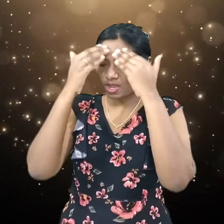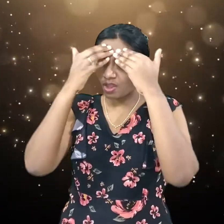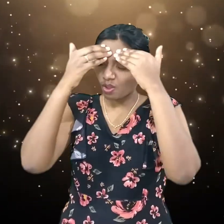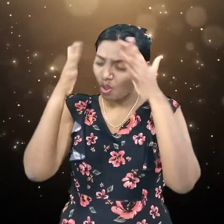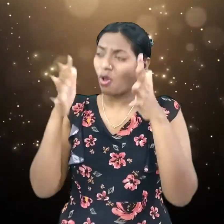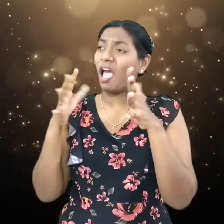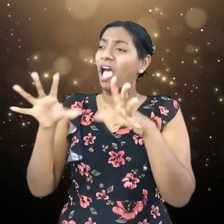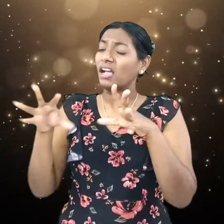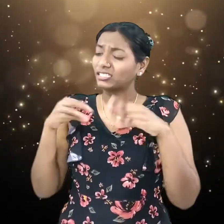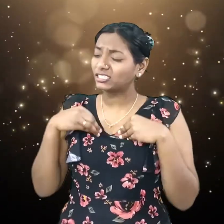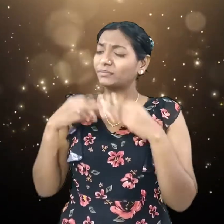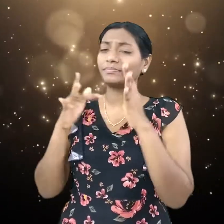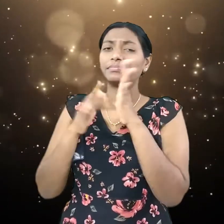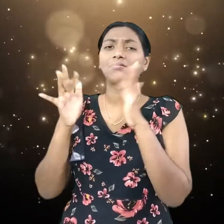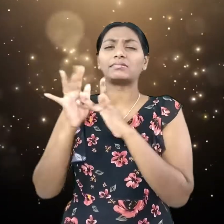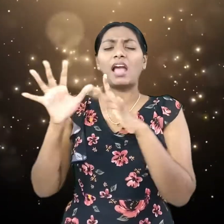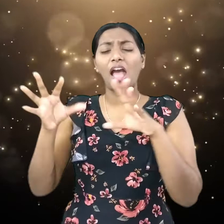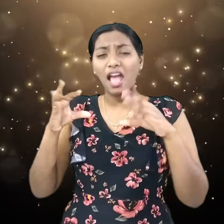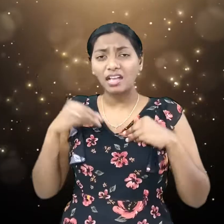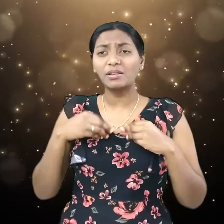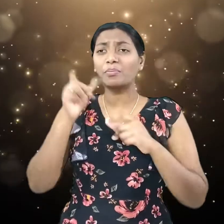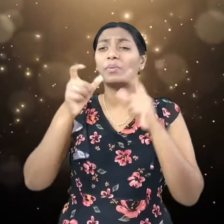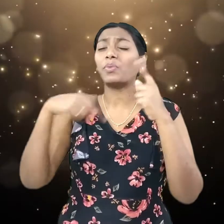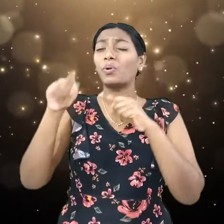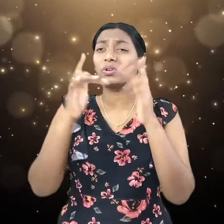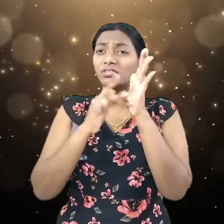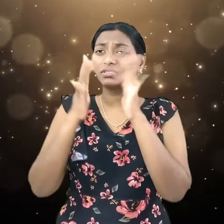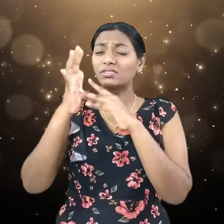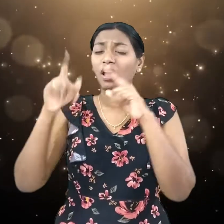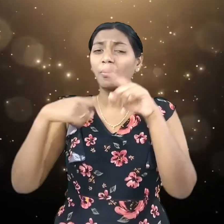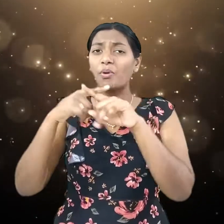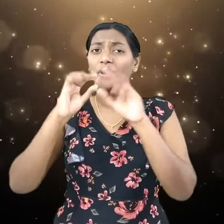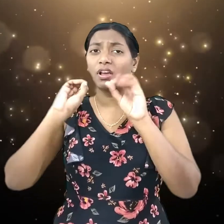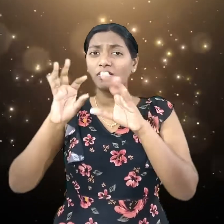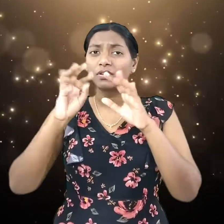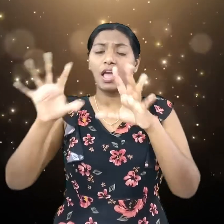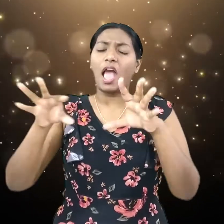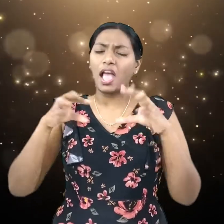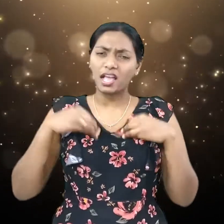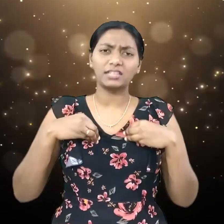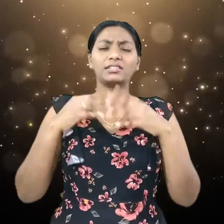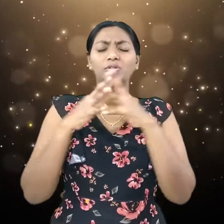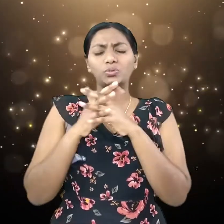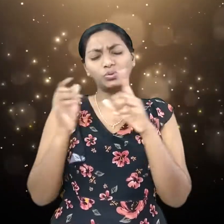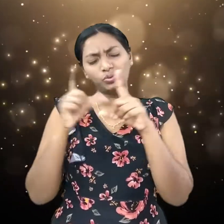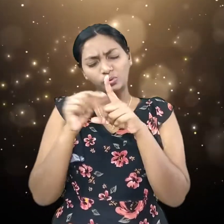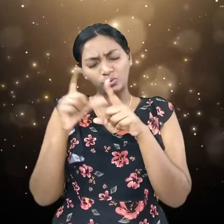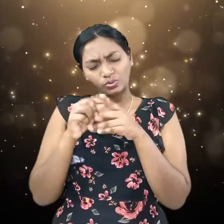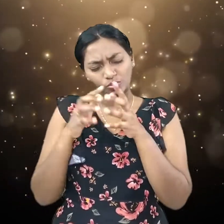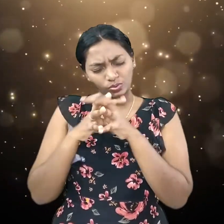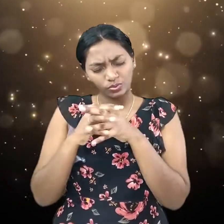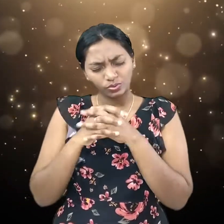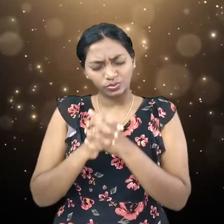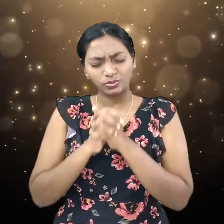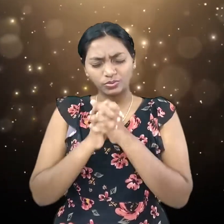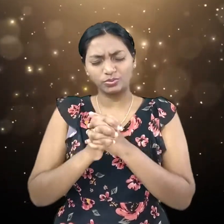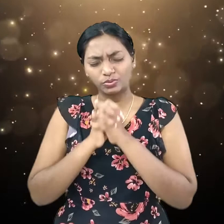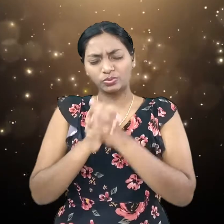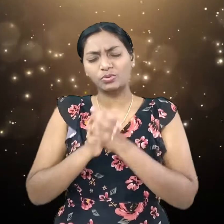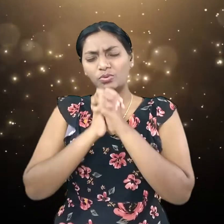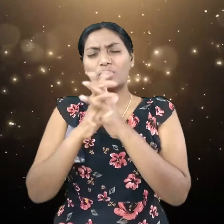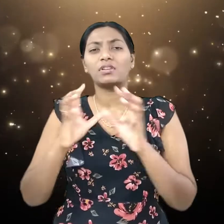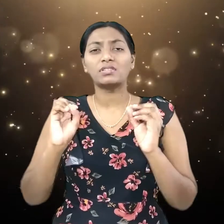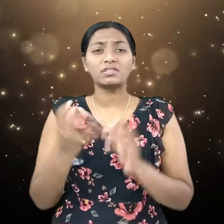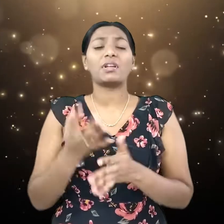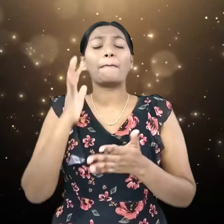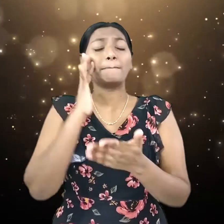अरे जद के ई अलग बात है ई अजा का सोहम जक आमा ई अलग का बात ई जा अक ए